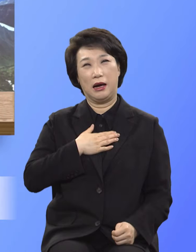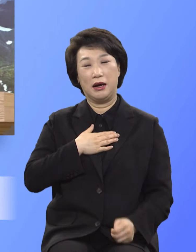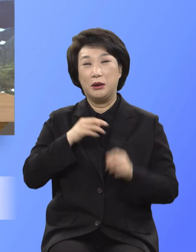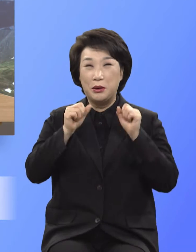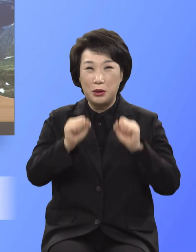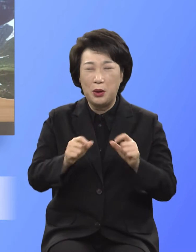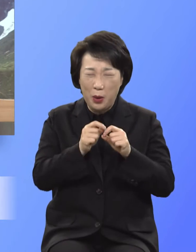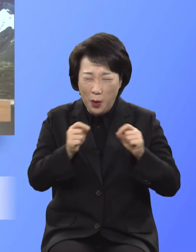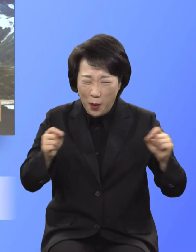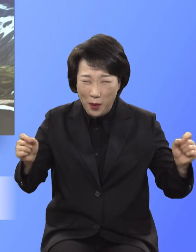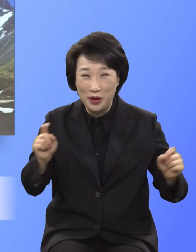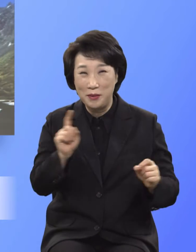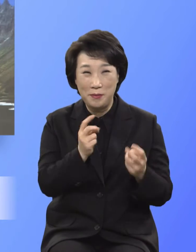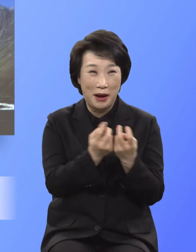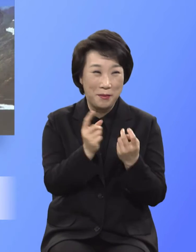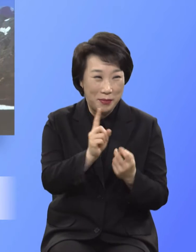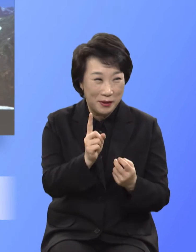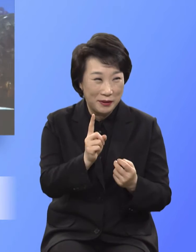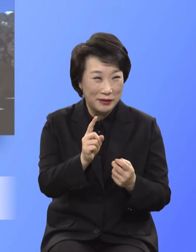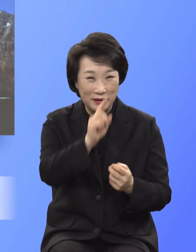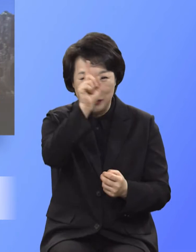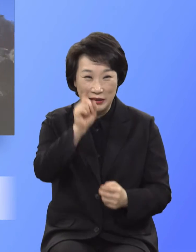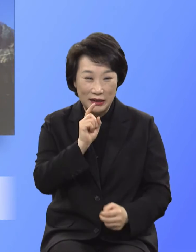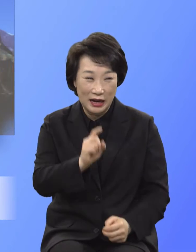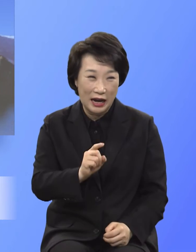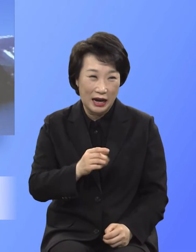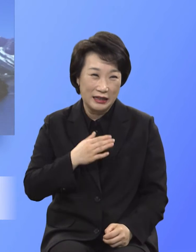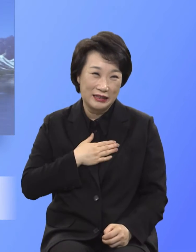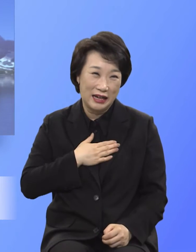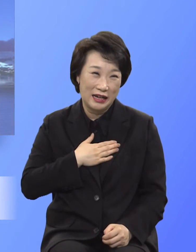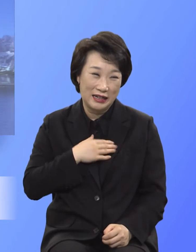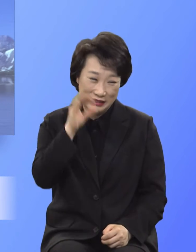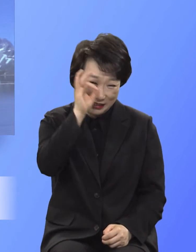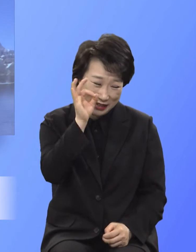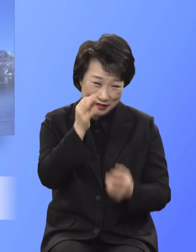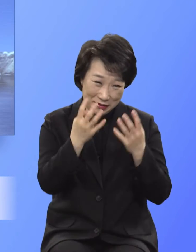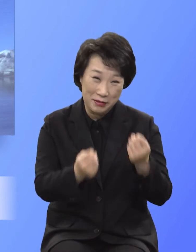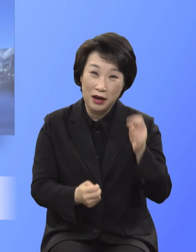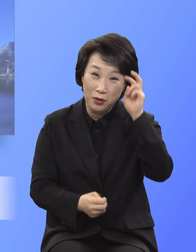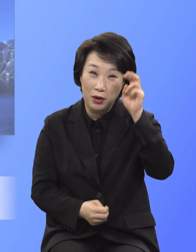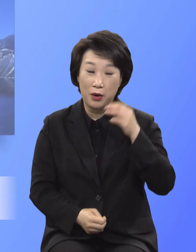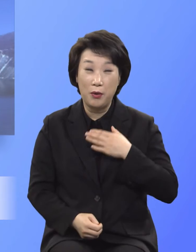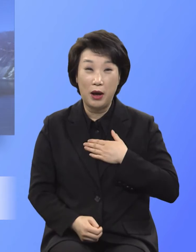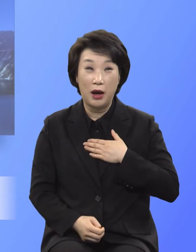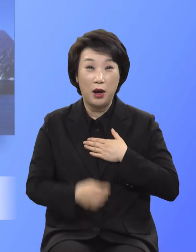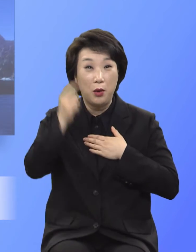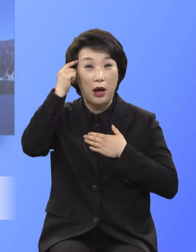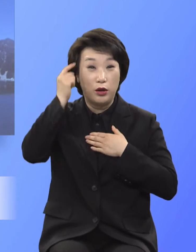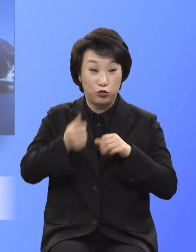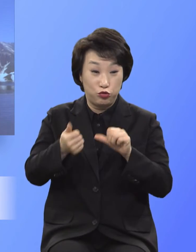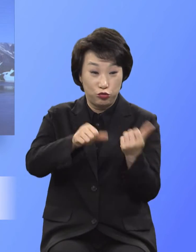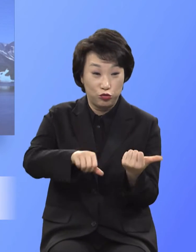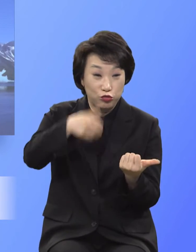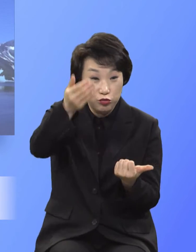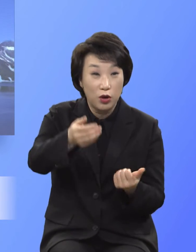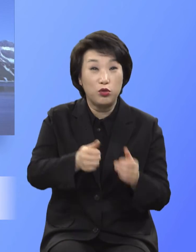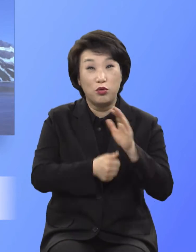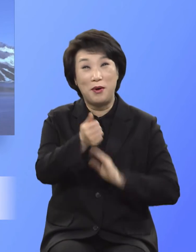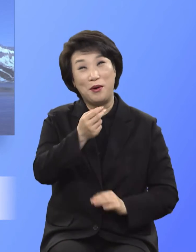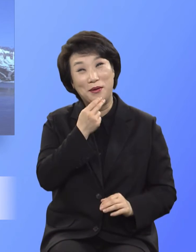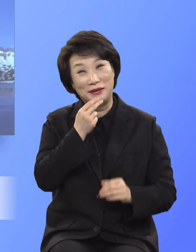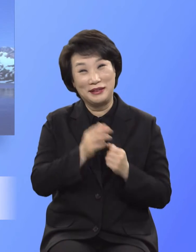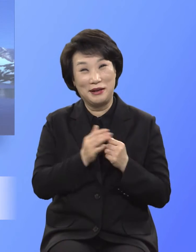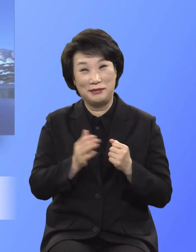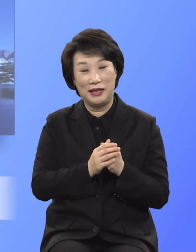오래 사는 것이 어떻게 오래 살을까? 왜? 내가 죽은 다음에는 소망이 없기